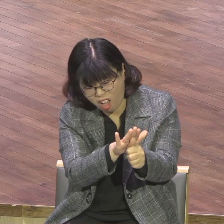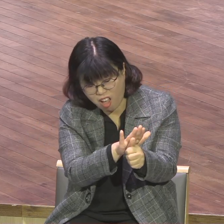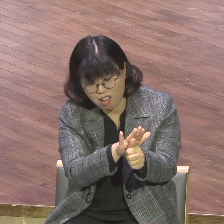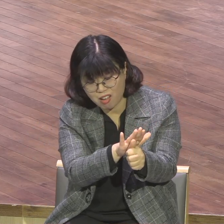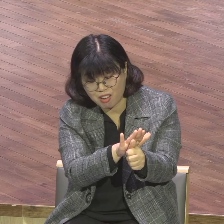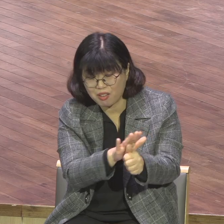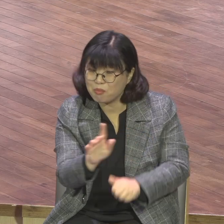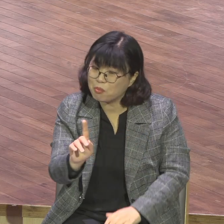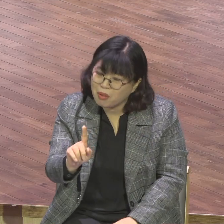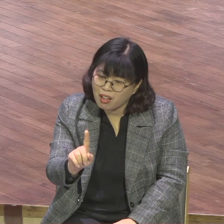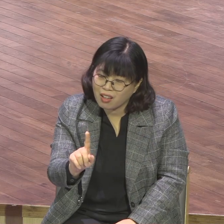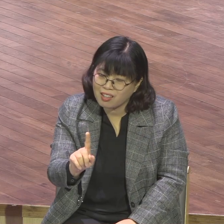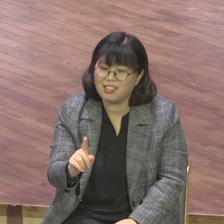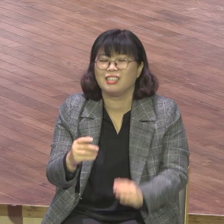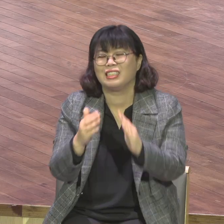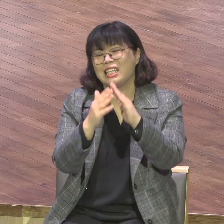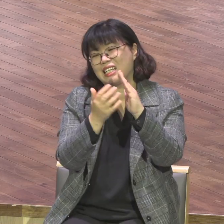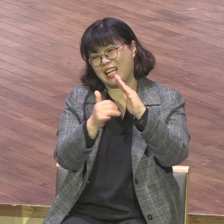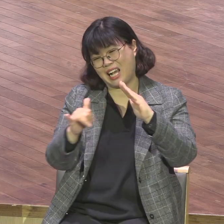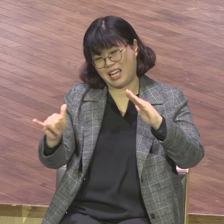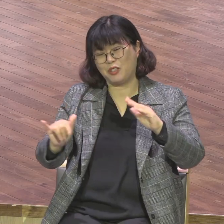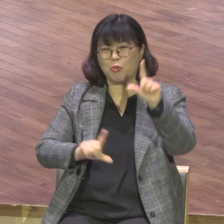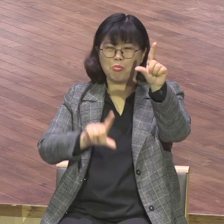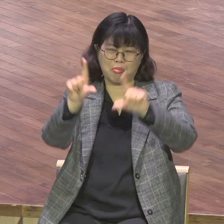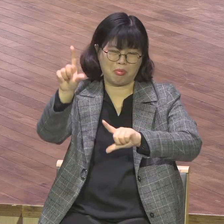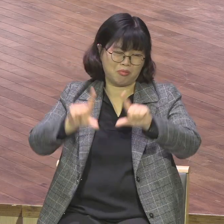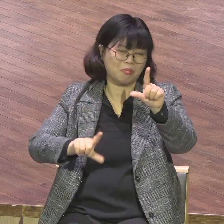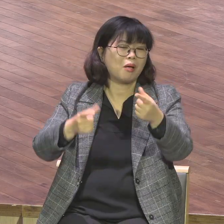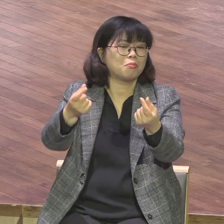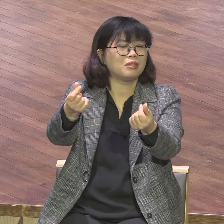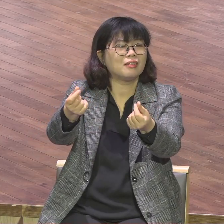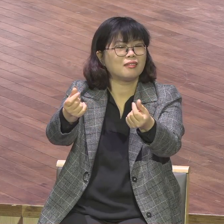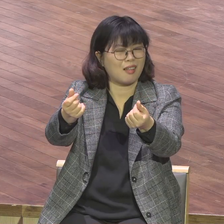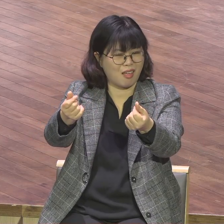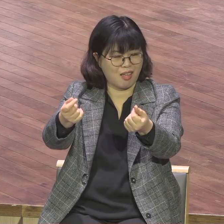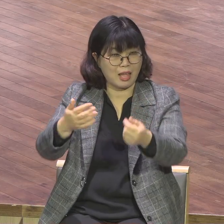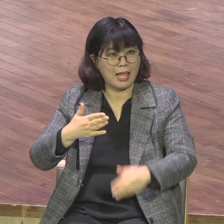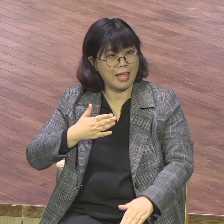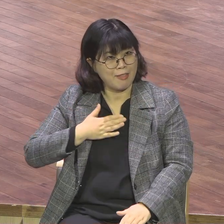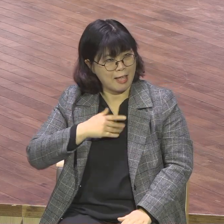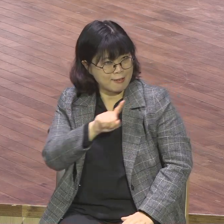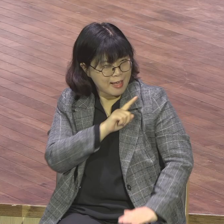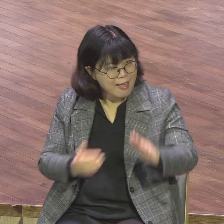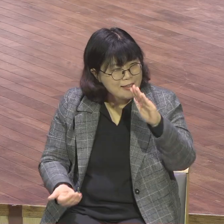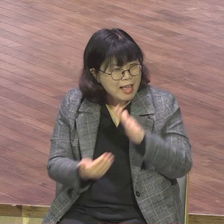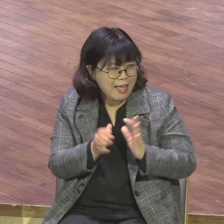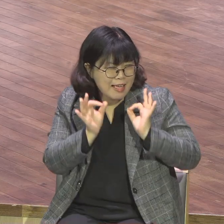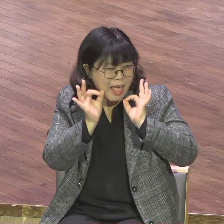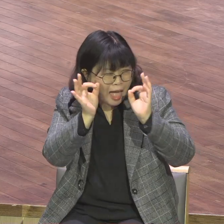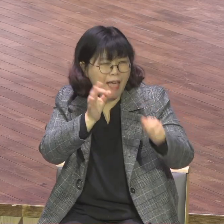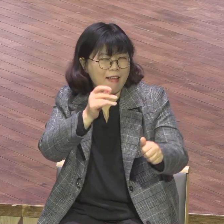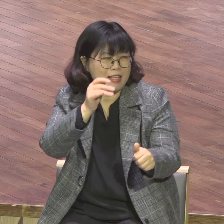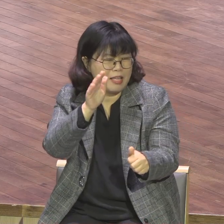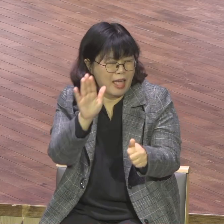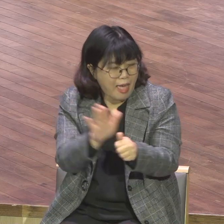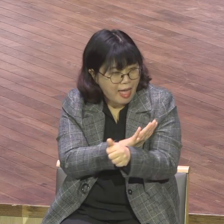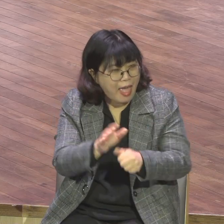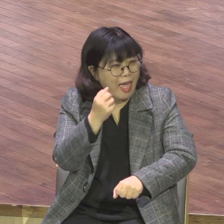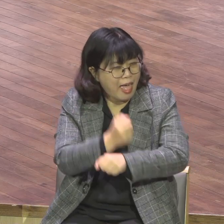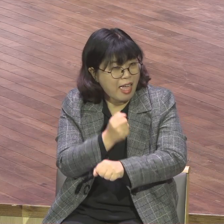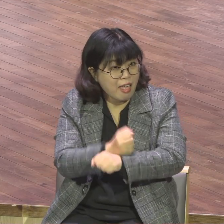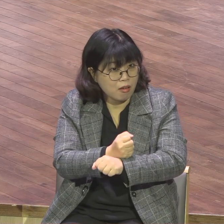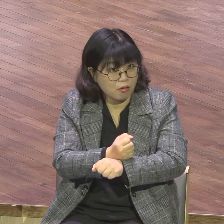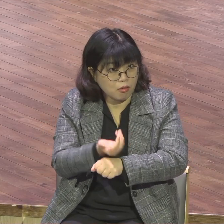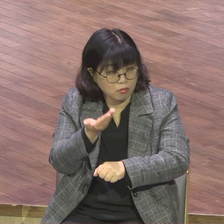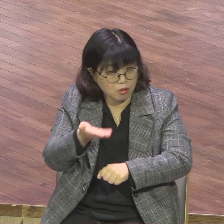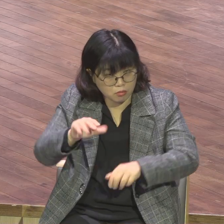이것이 가정의 모든 관계를 악화시키고 있다는 사실을 아셔야 돼요. 내 생각이 맞아. 내 주장이